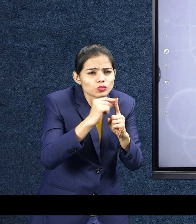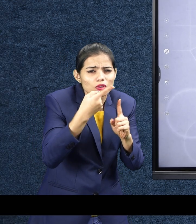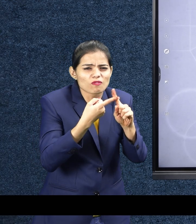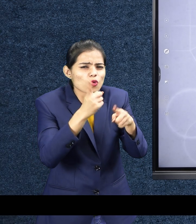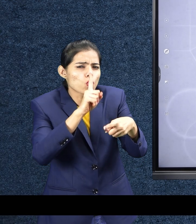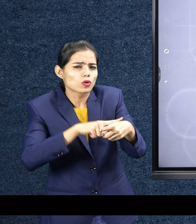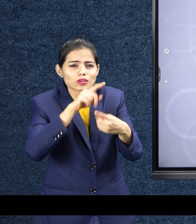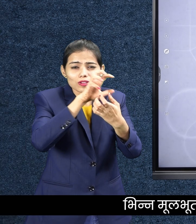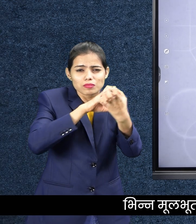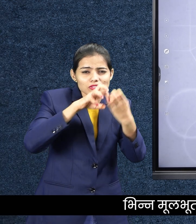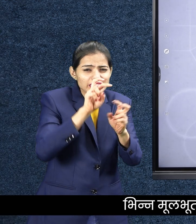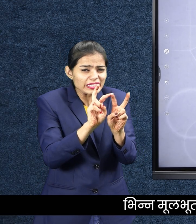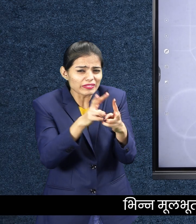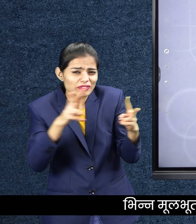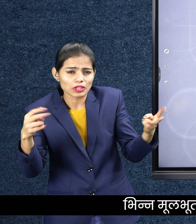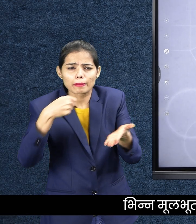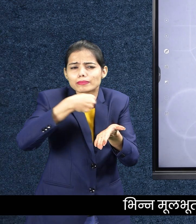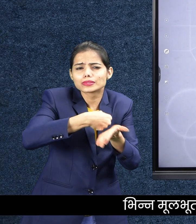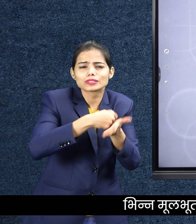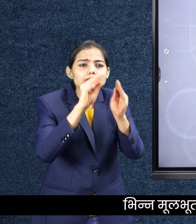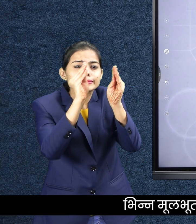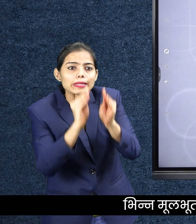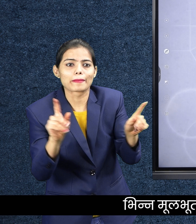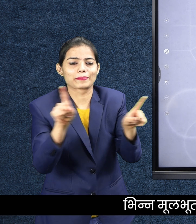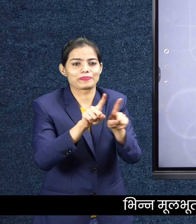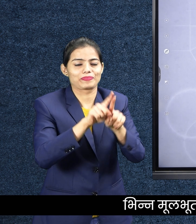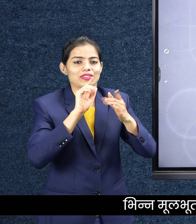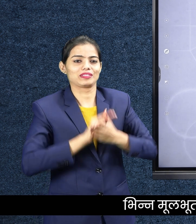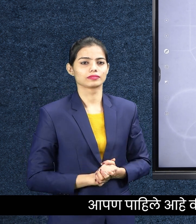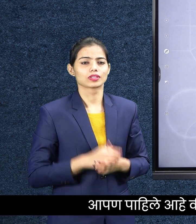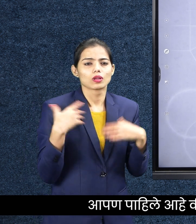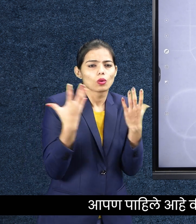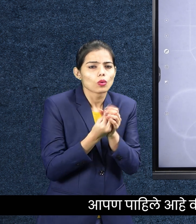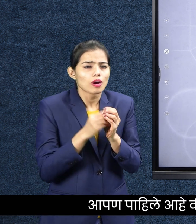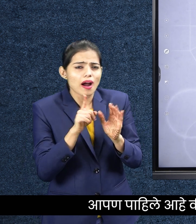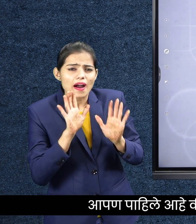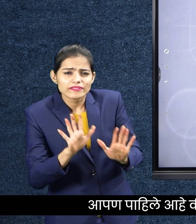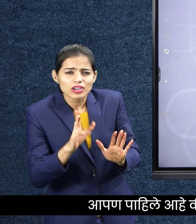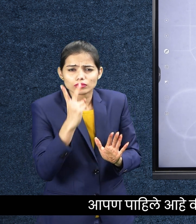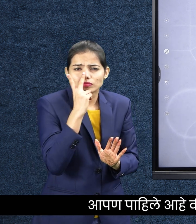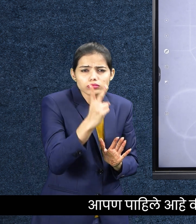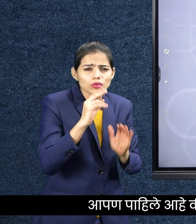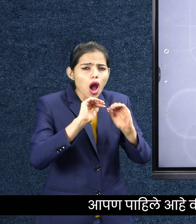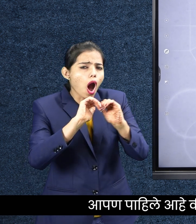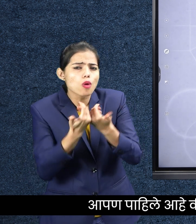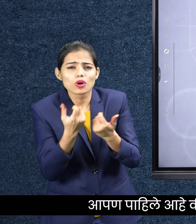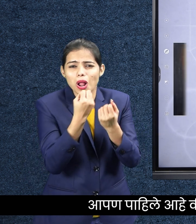विशेषतः भिन्न मूलभूत आकार एकत्र करून तयार झालेल्या. आपण पाहिले आहे की गणिती कौशल्ये